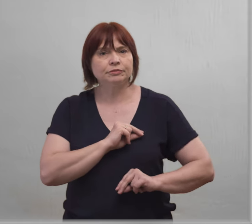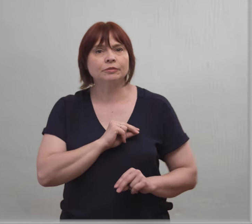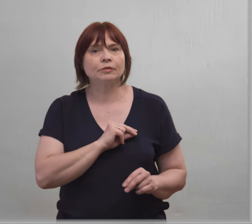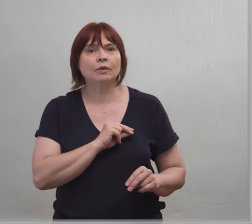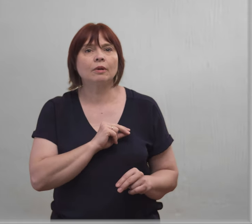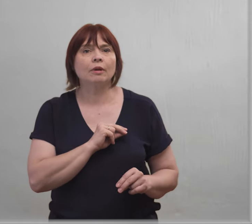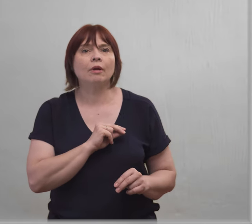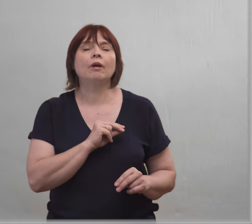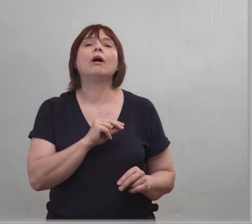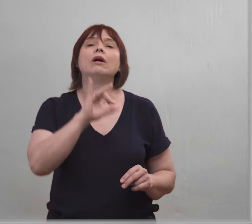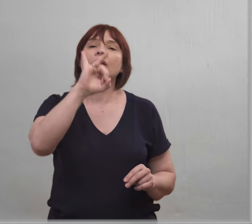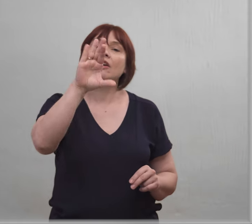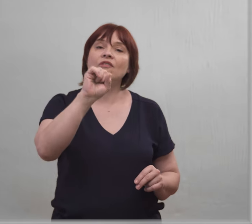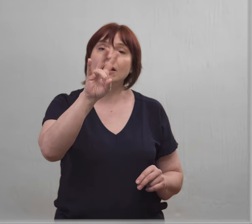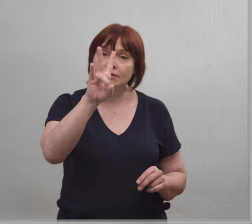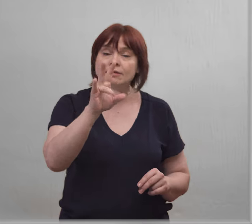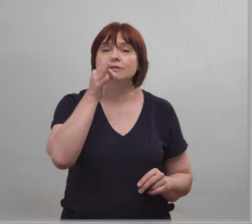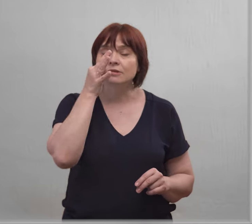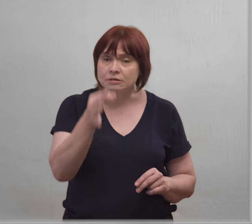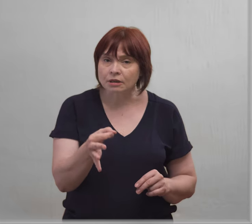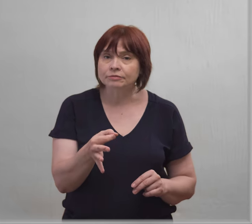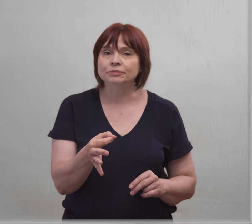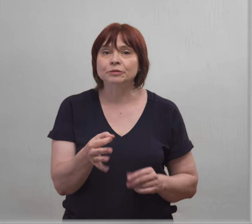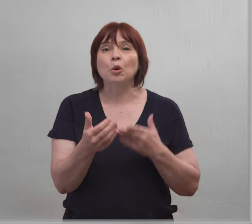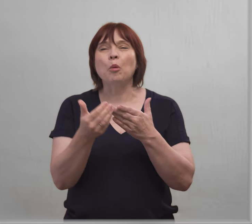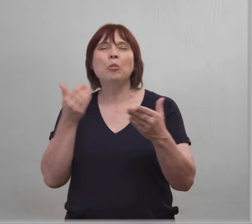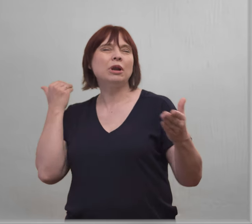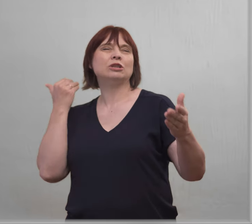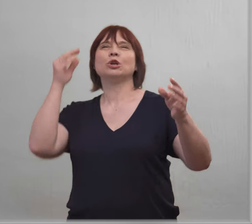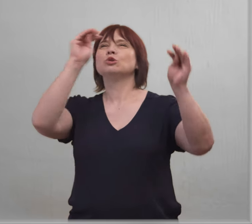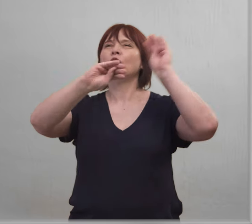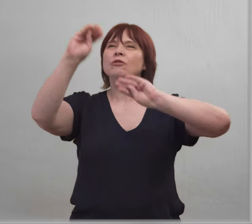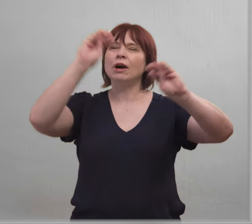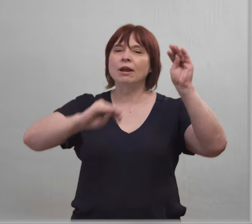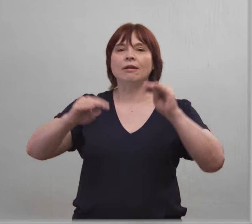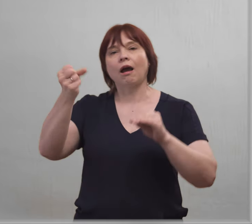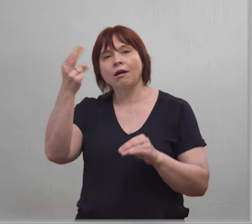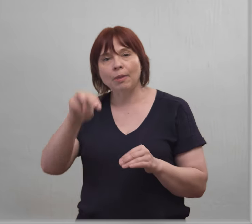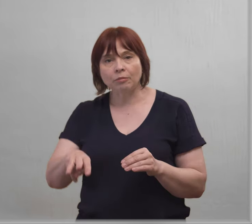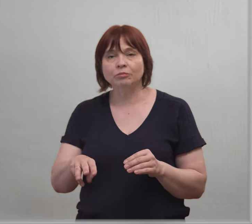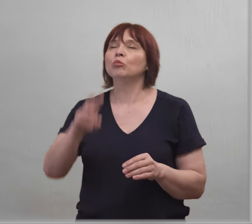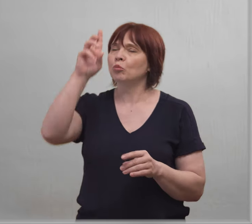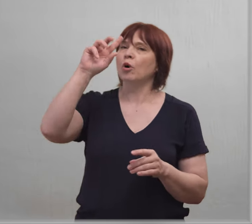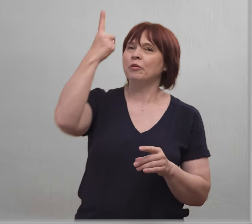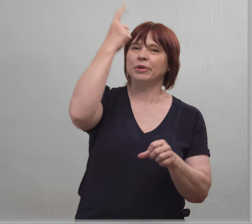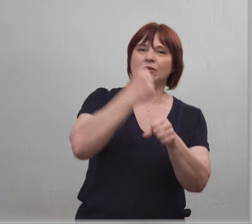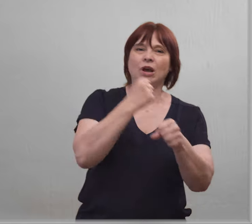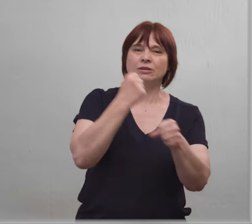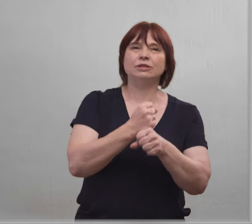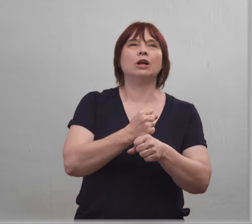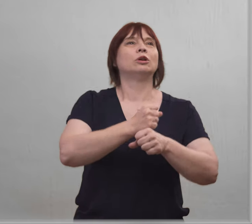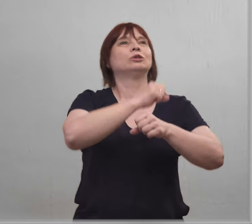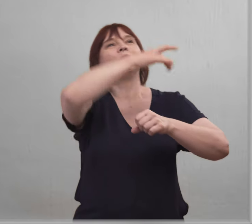Иван Михайлович, что прежде чем Бог сотворил Адама, Он сотворил для него работу. И я искренне верю, что если ты